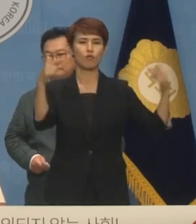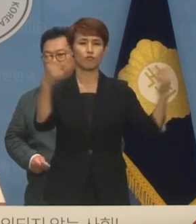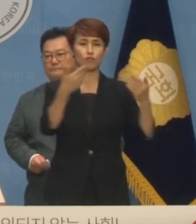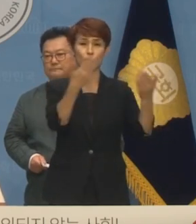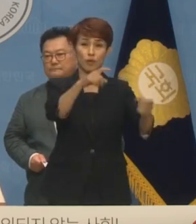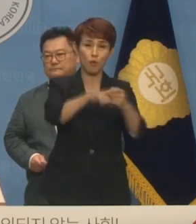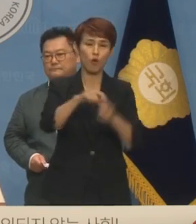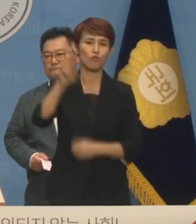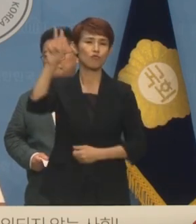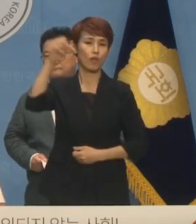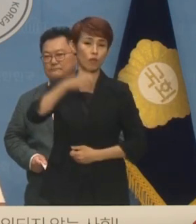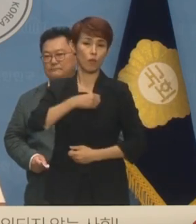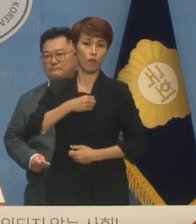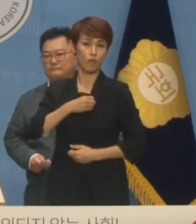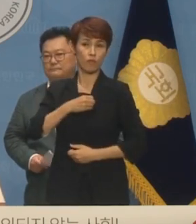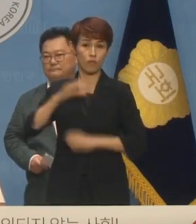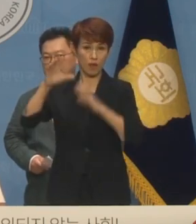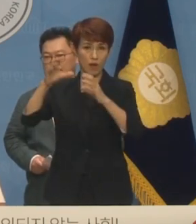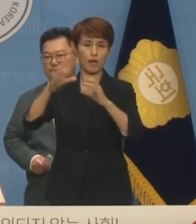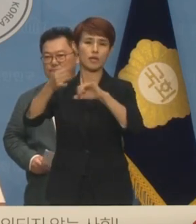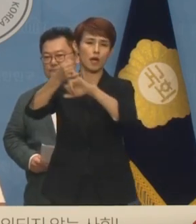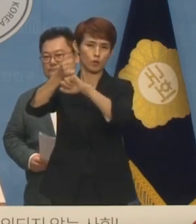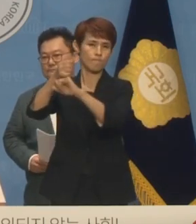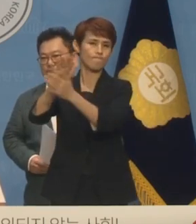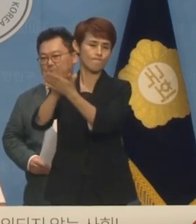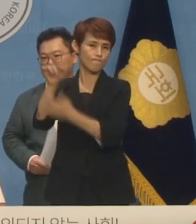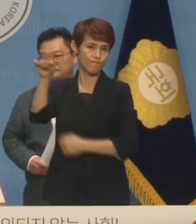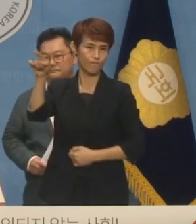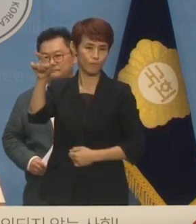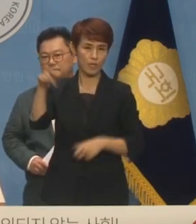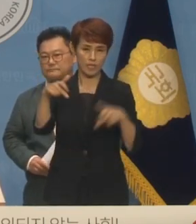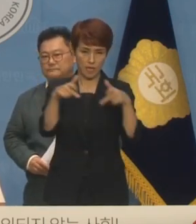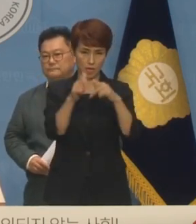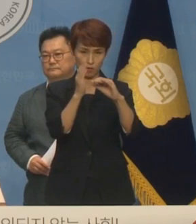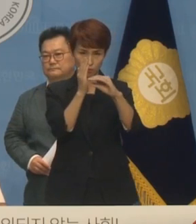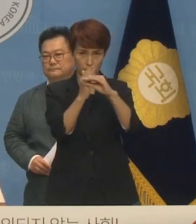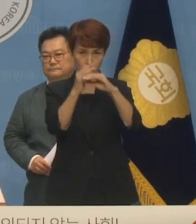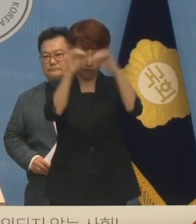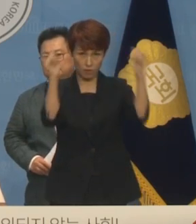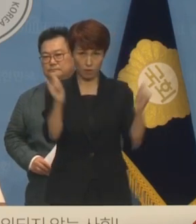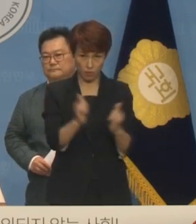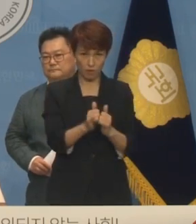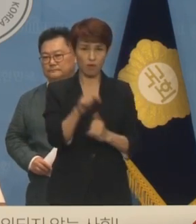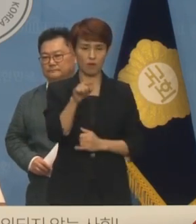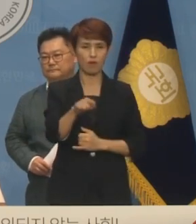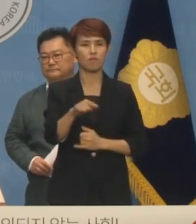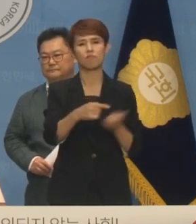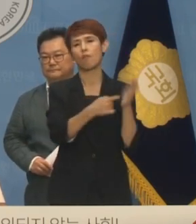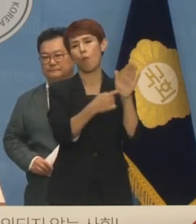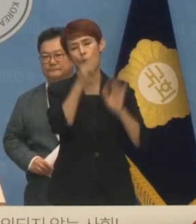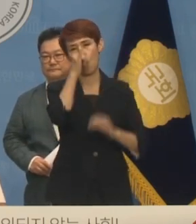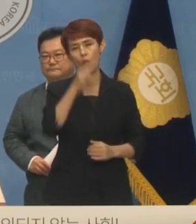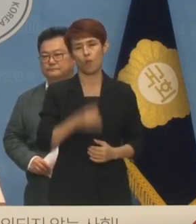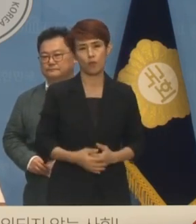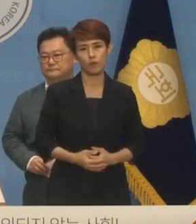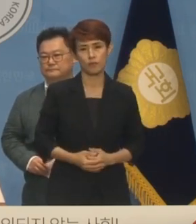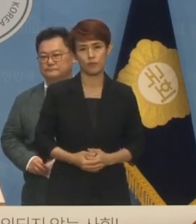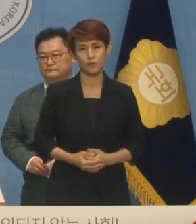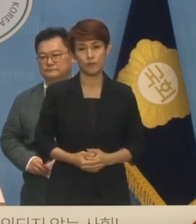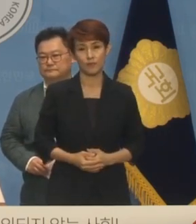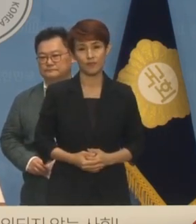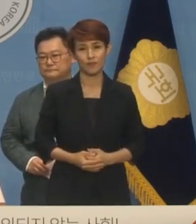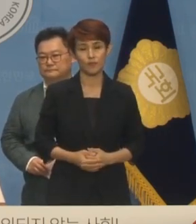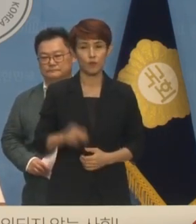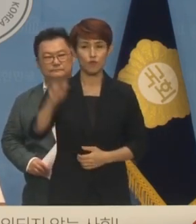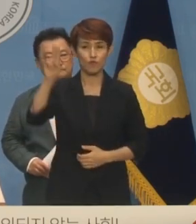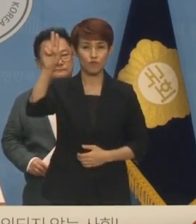회원국의 분명한 약속과 의지를 표명한 것으로서 장애 주류화의 개념과 맞닿아 있습니다. 더 나아가